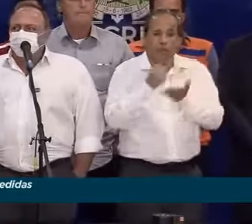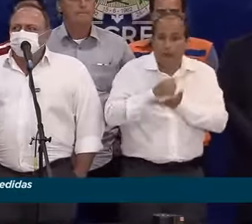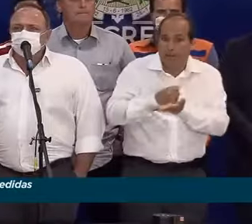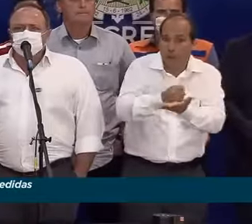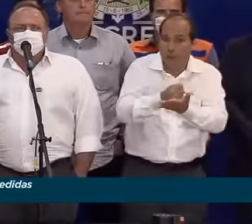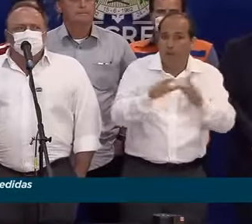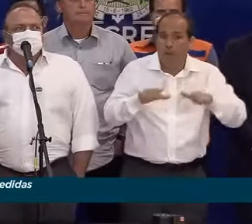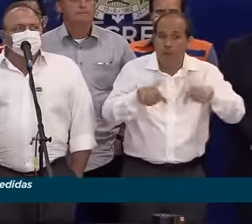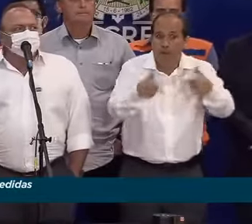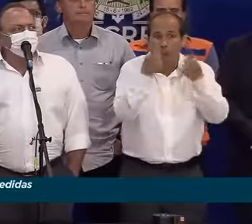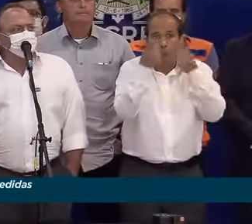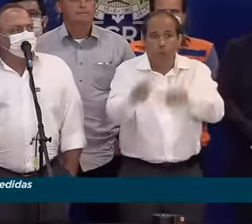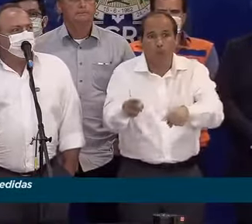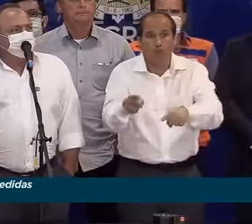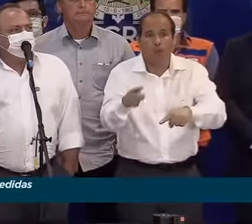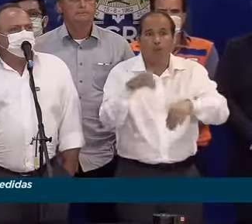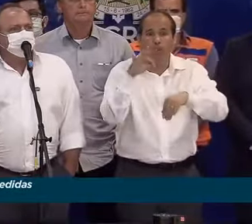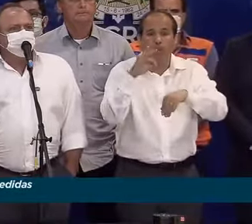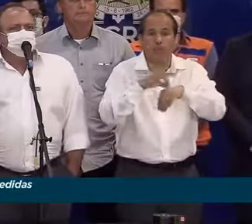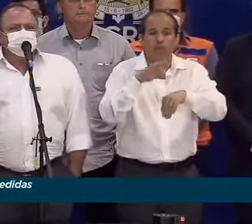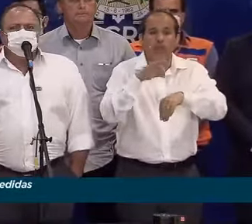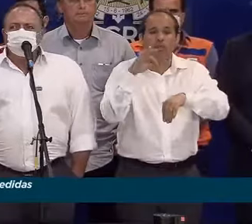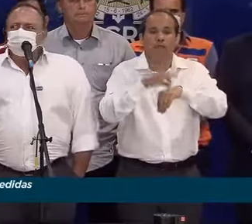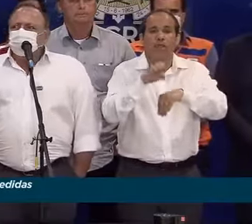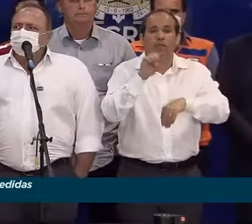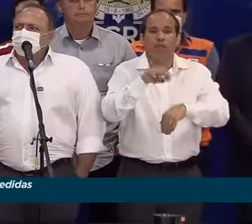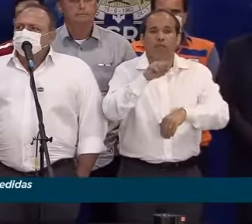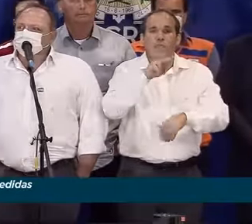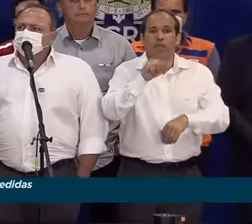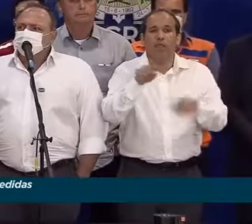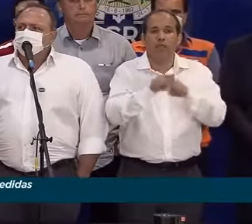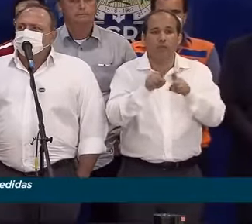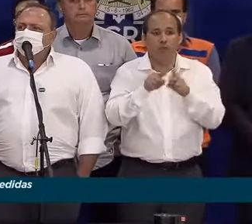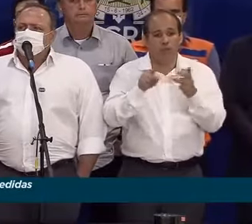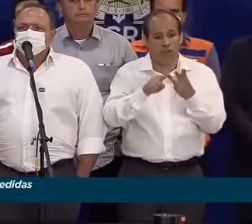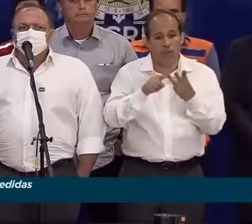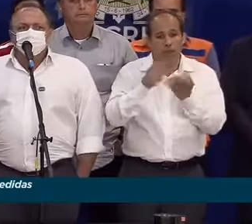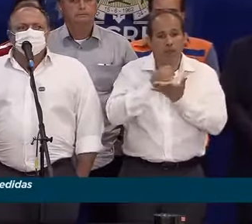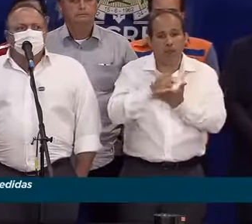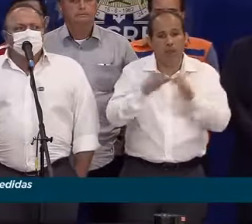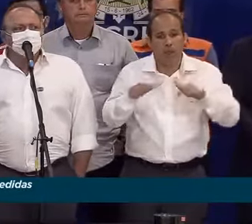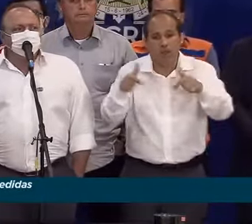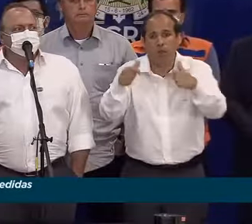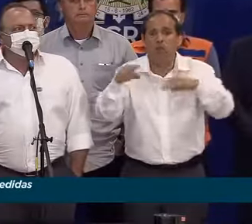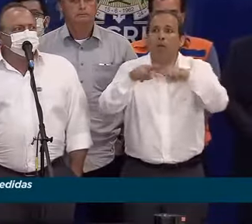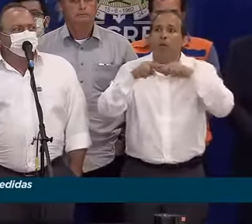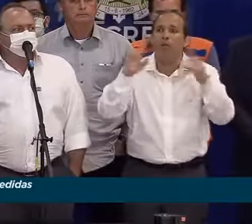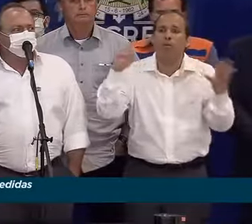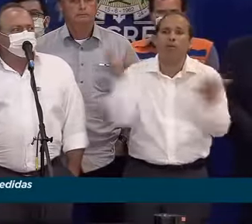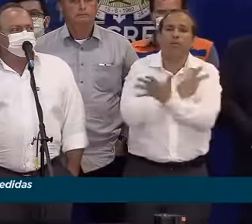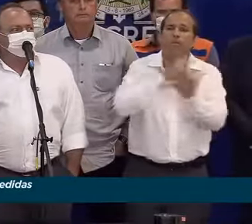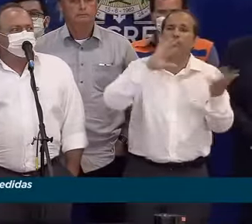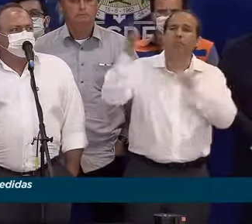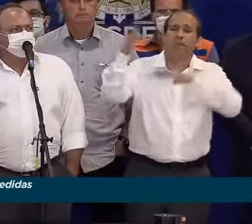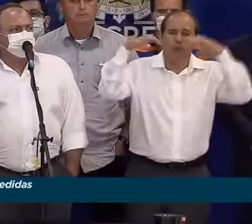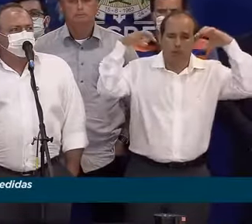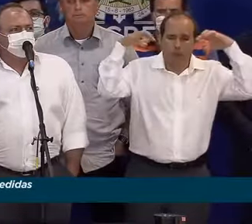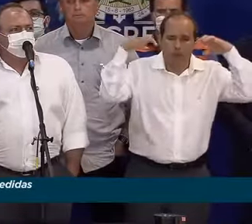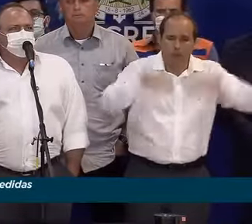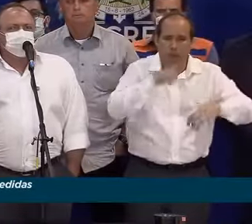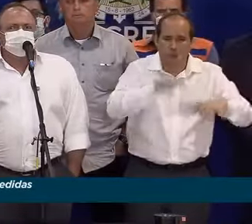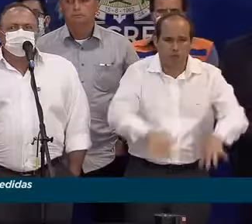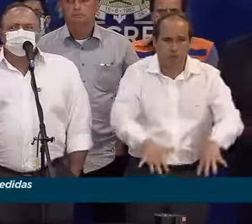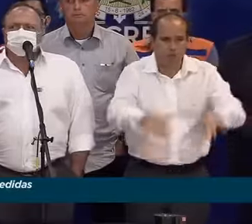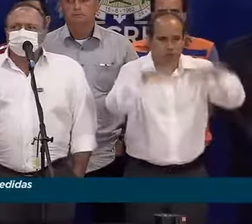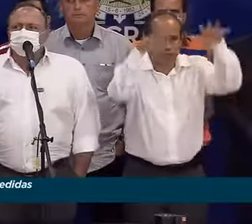às ações de combate à dengue e no apoio às ações com relação às consequências das inundações.